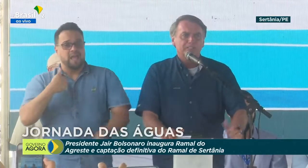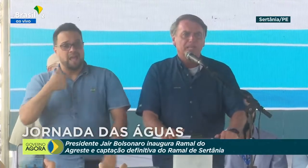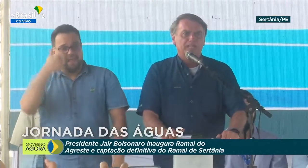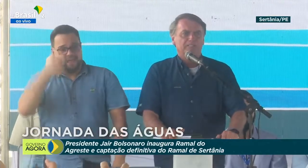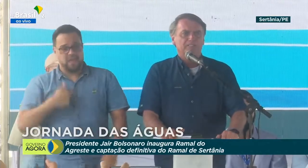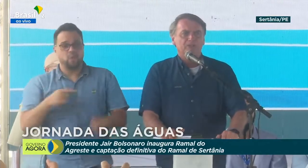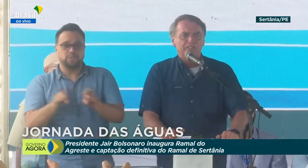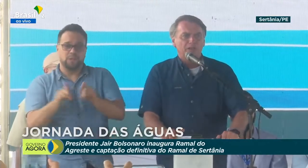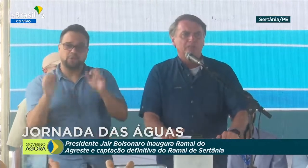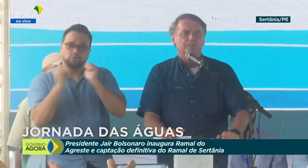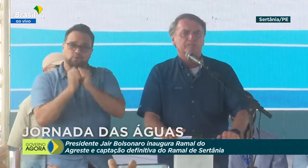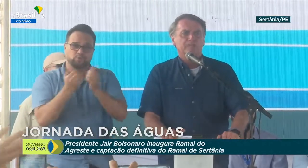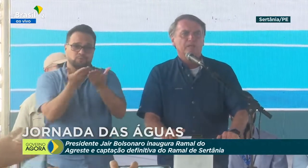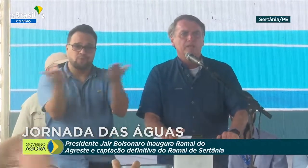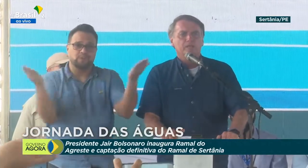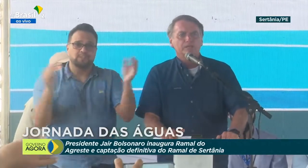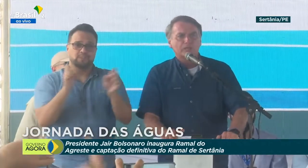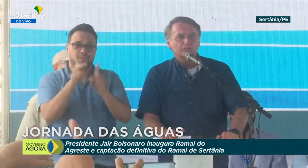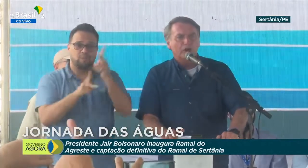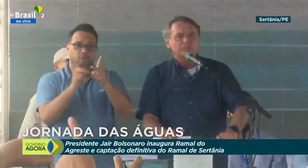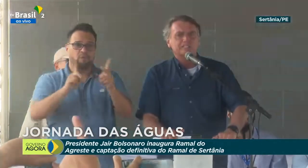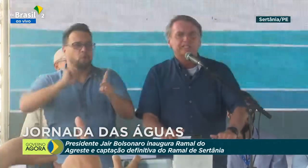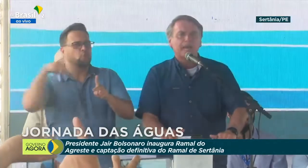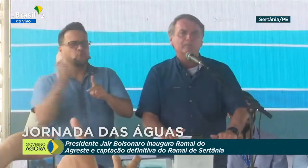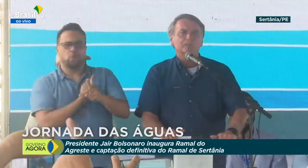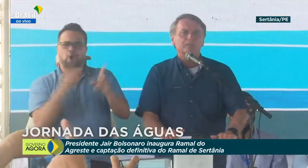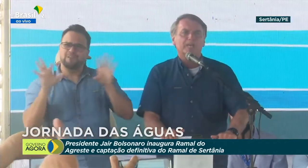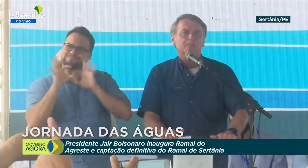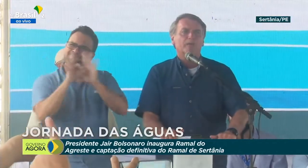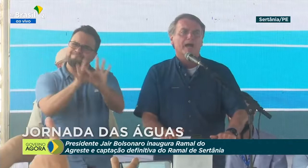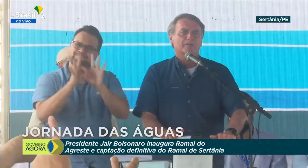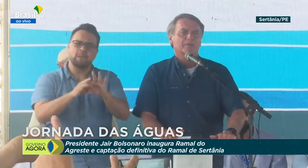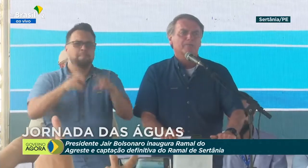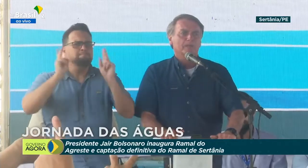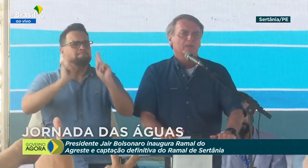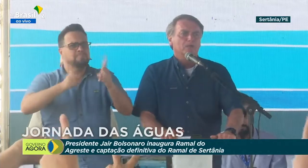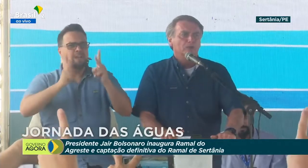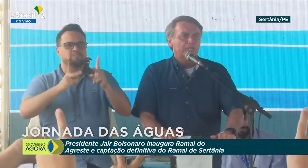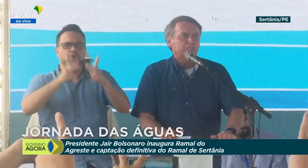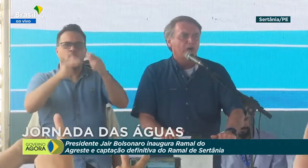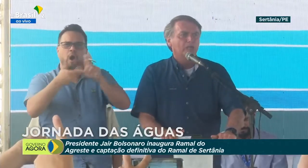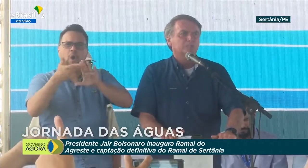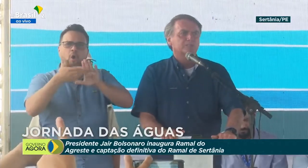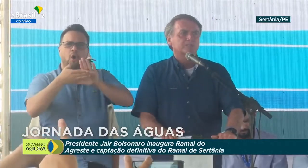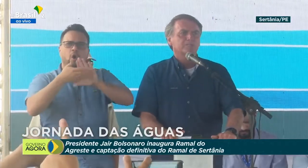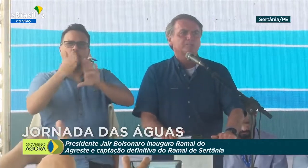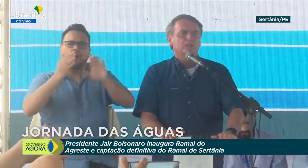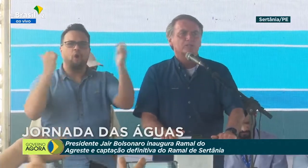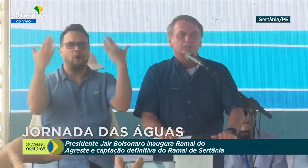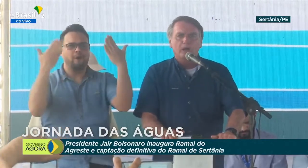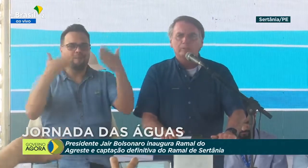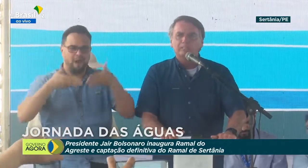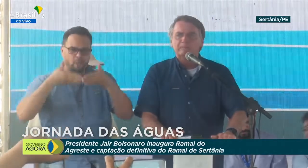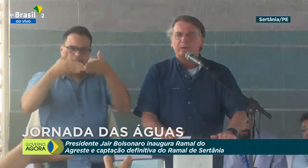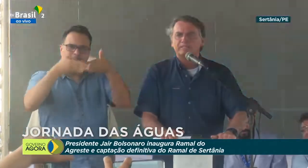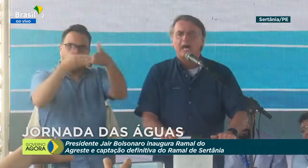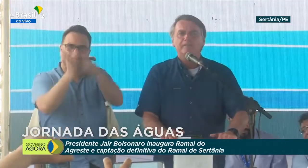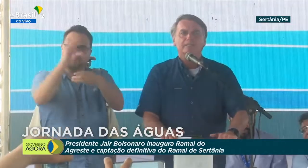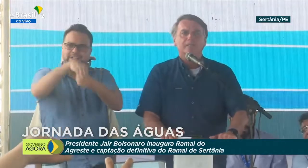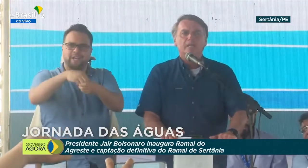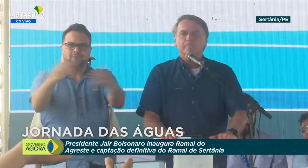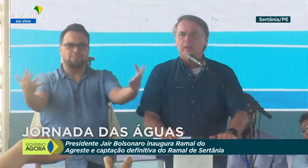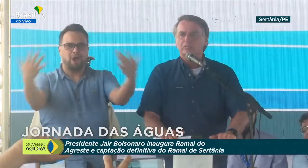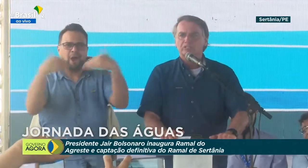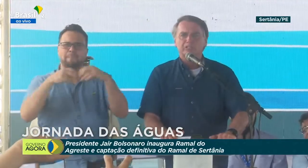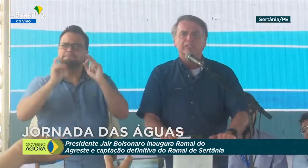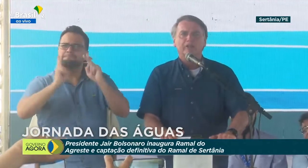e vocês, nós todos estamos no mesmo barco. Nós todos somos